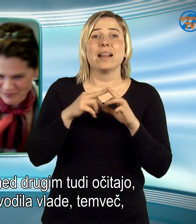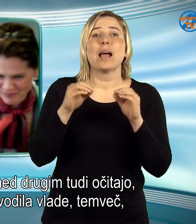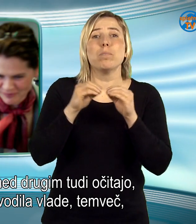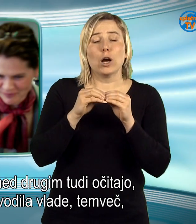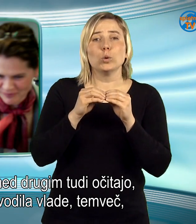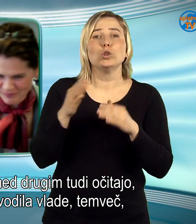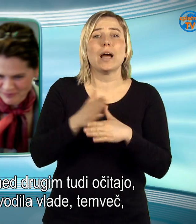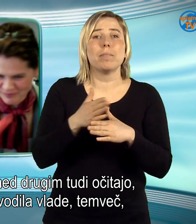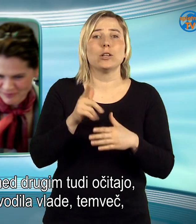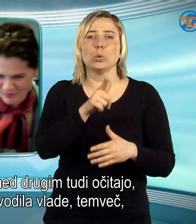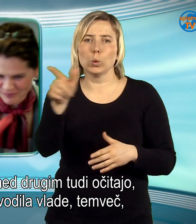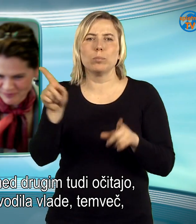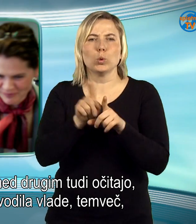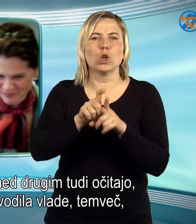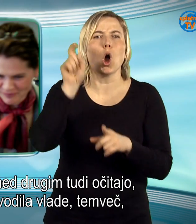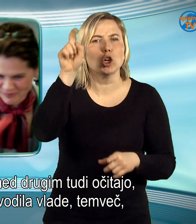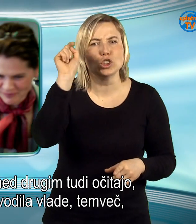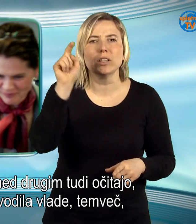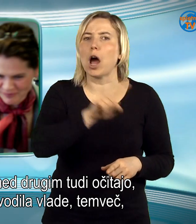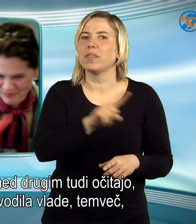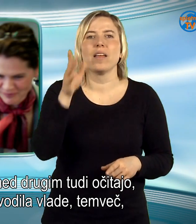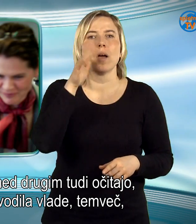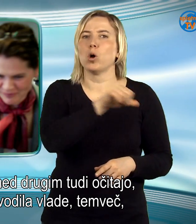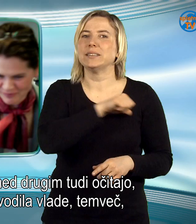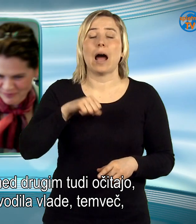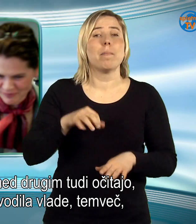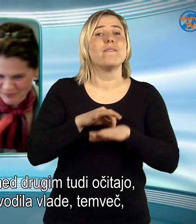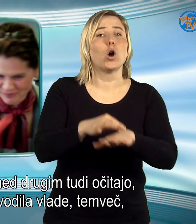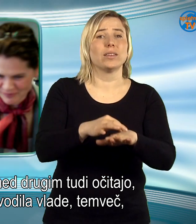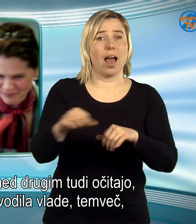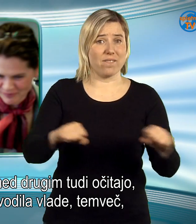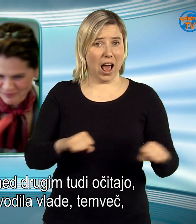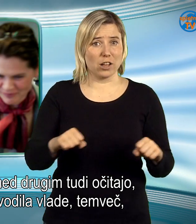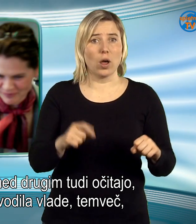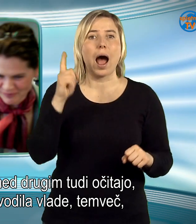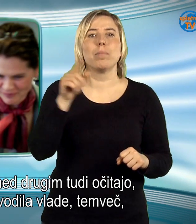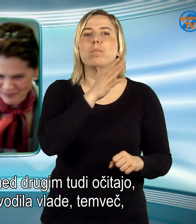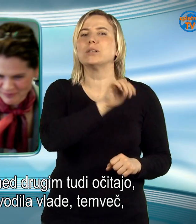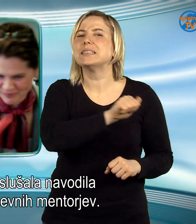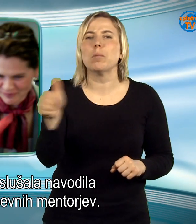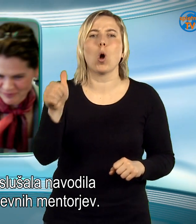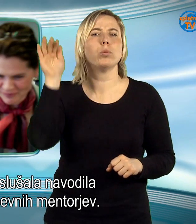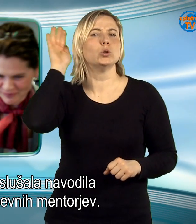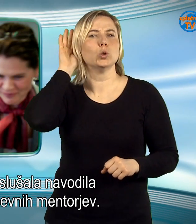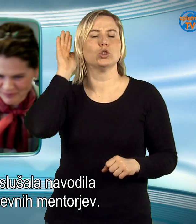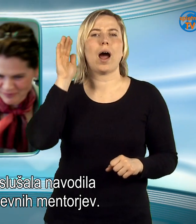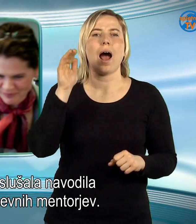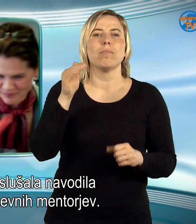Alenki Bratušek med drugim tudi očitajo, da ne bo sama vodila vlade, temveč da bo le poslušala navodila svojih